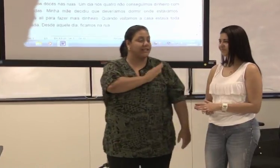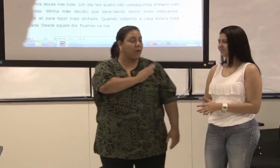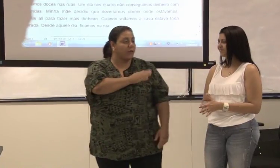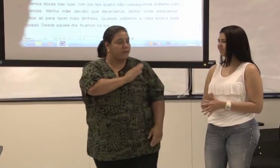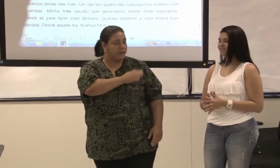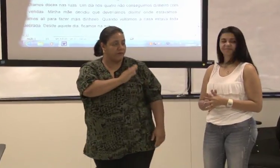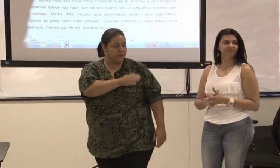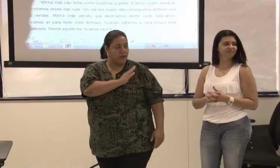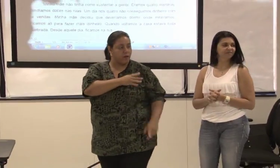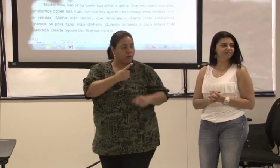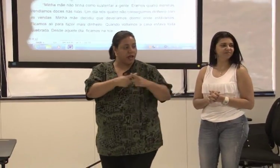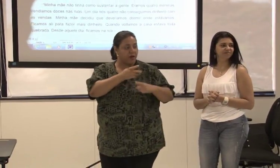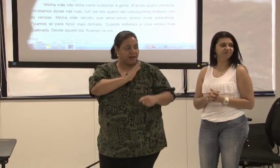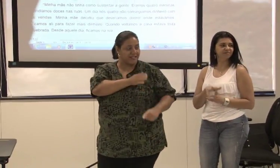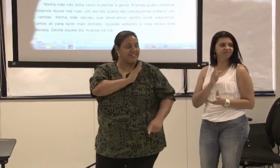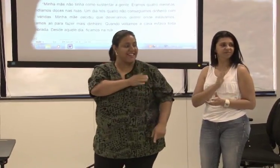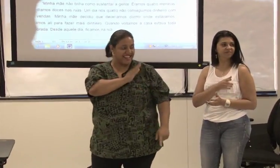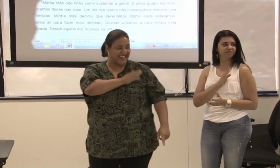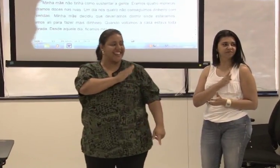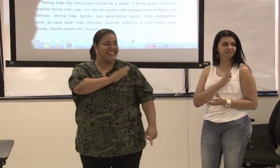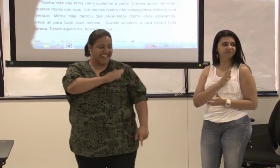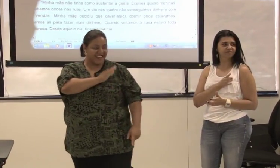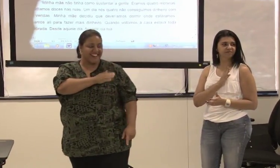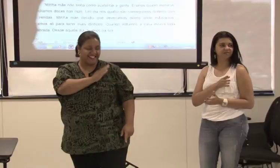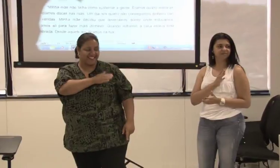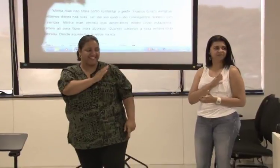Coração? Por que coração?